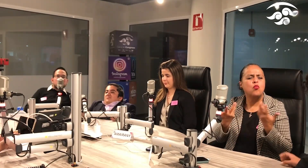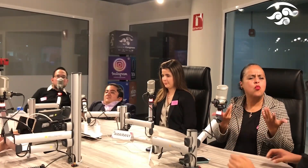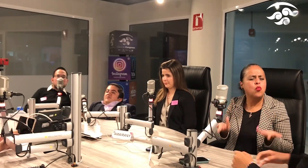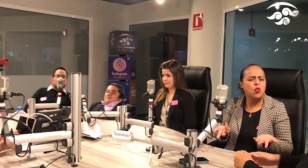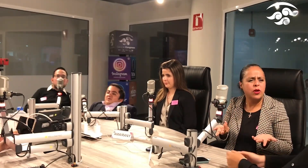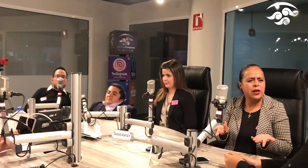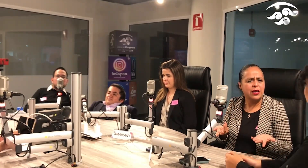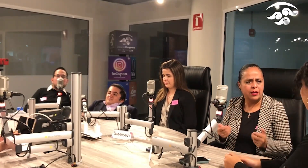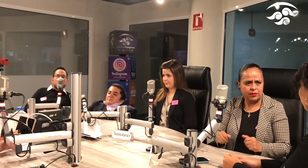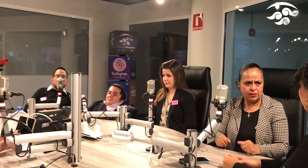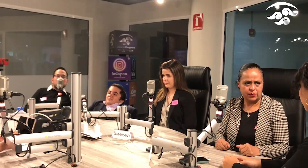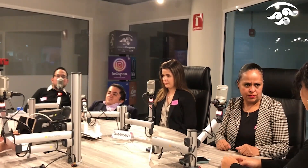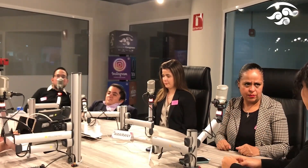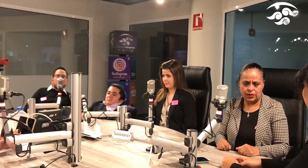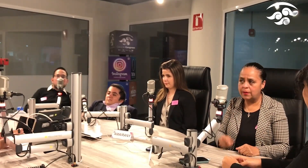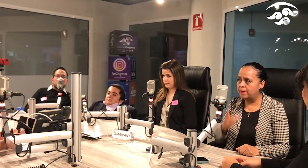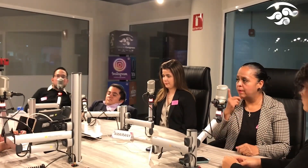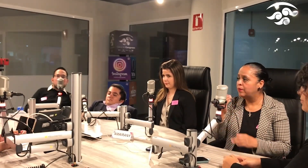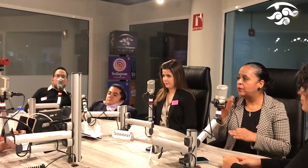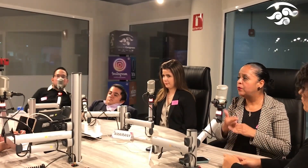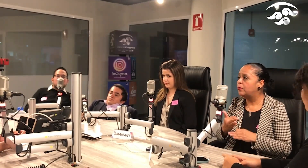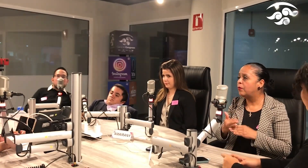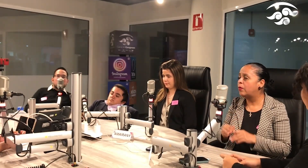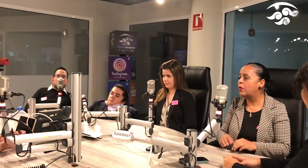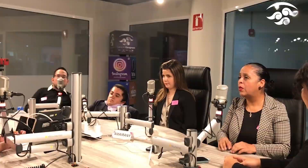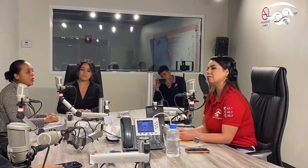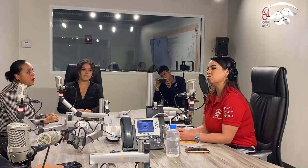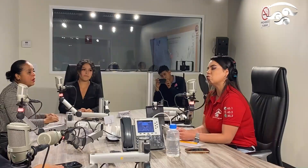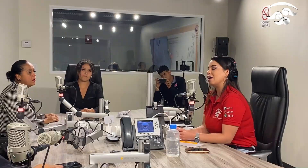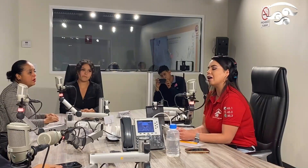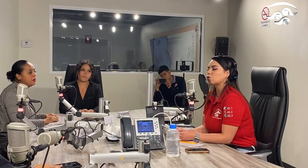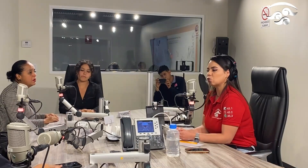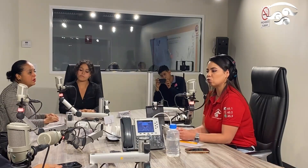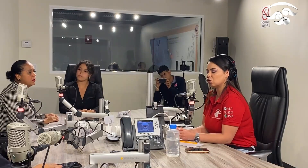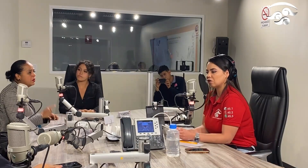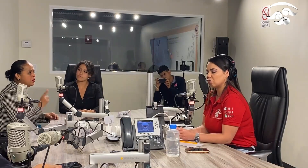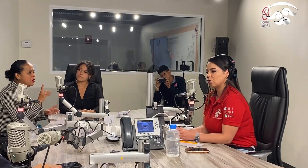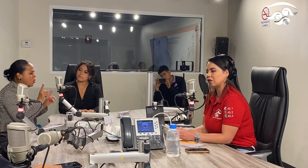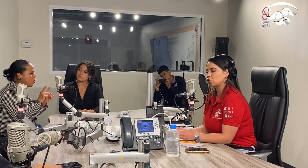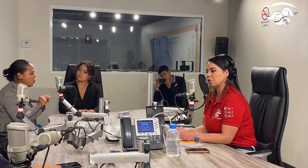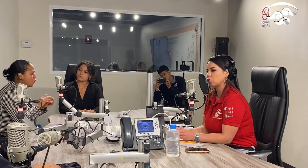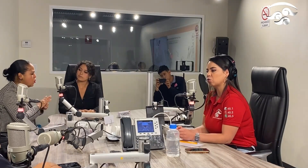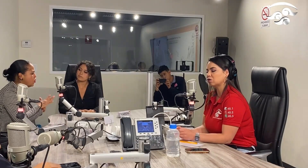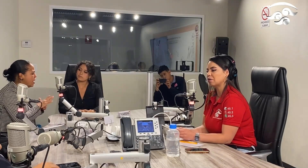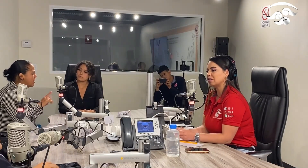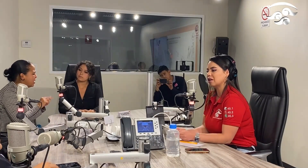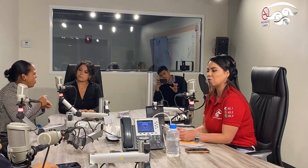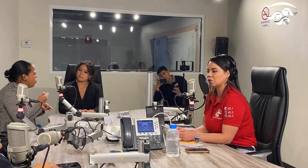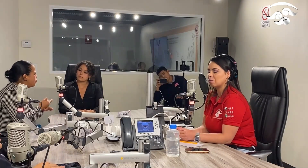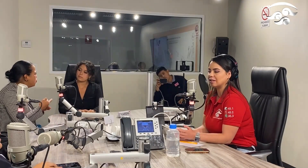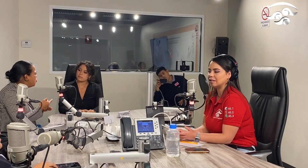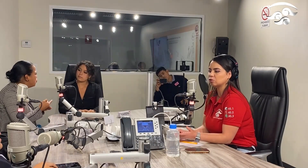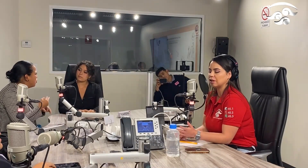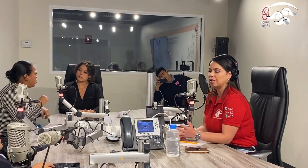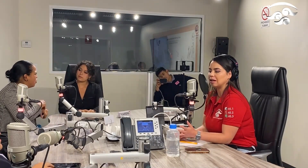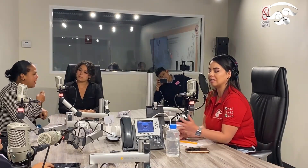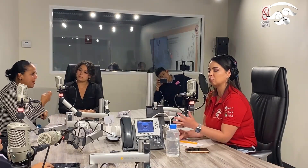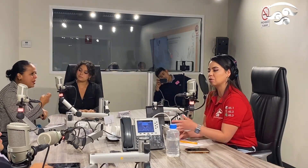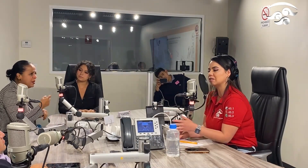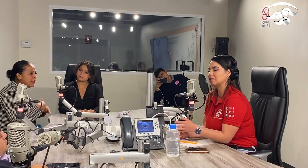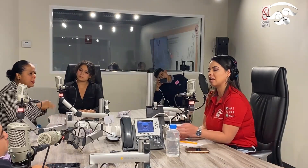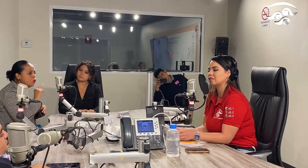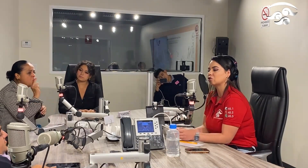hay algo que lo regule. Claro, y ahorita, ¿cuál fue la conclusión del foro que tuvieron? Justamente abordaban eso, de